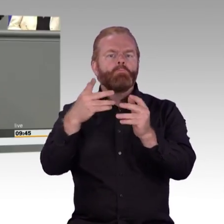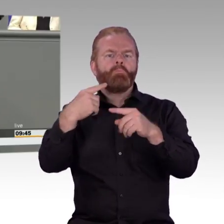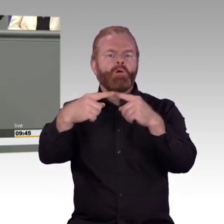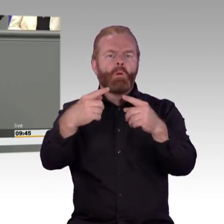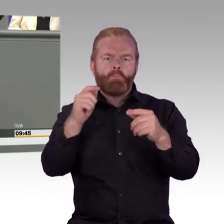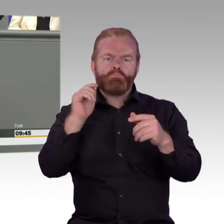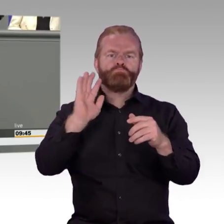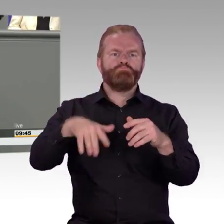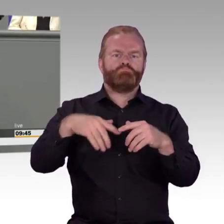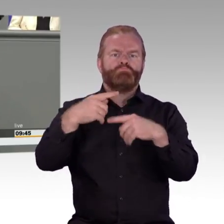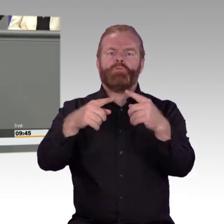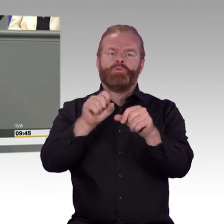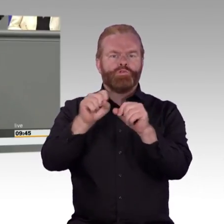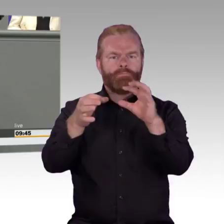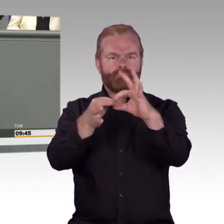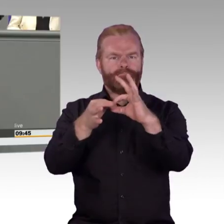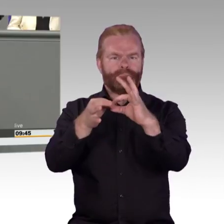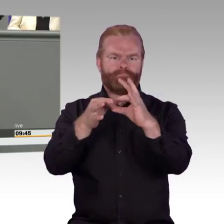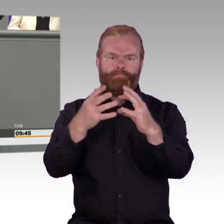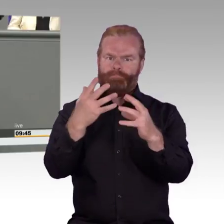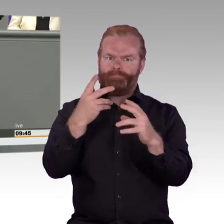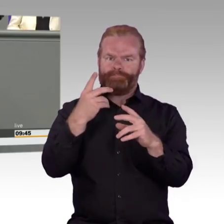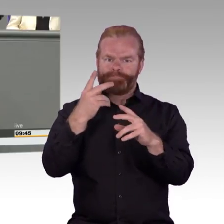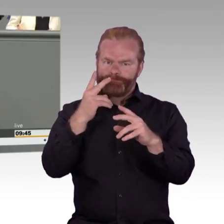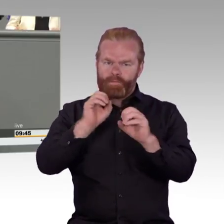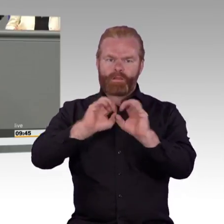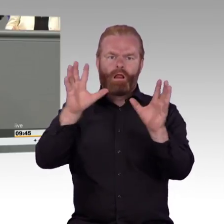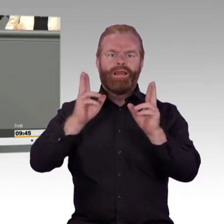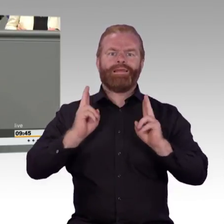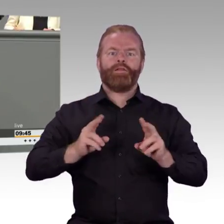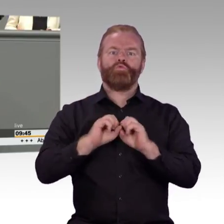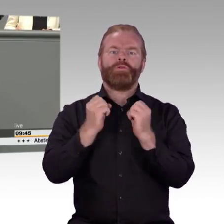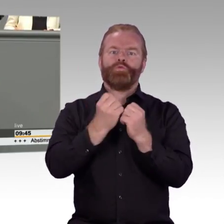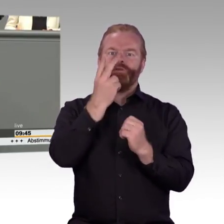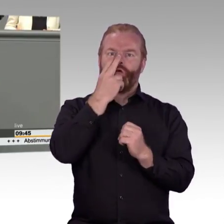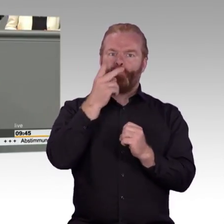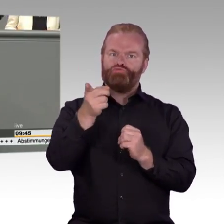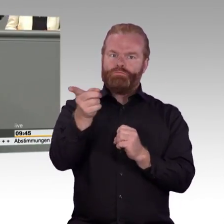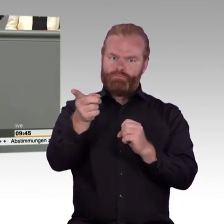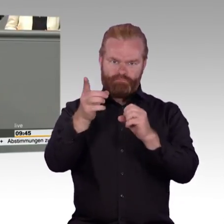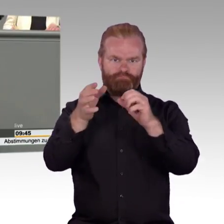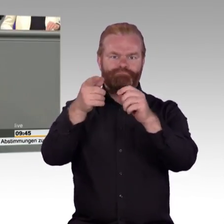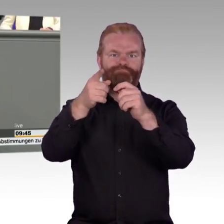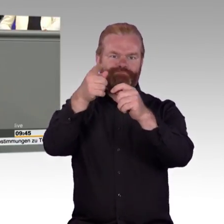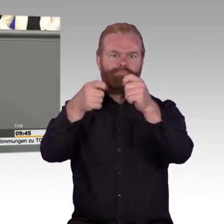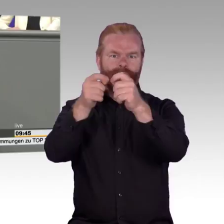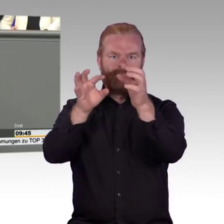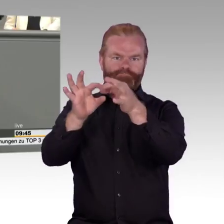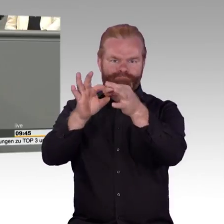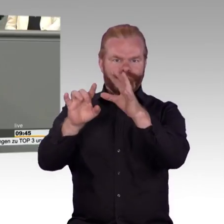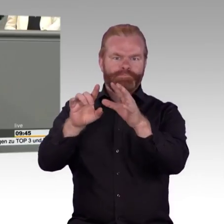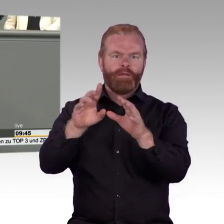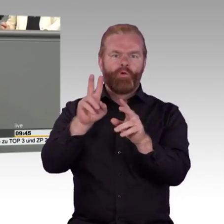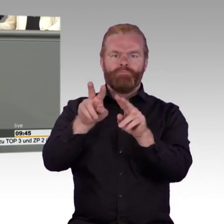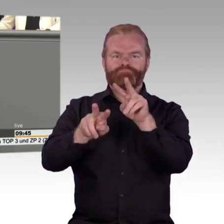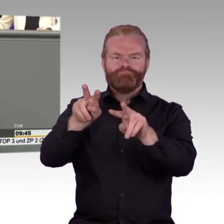abgeholt hat, tatsächlich das Risiko eingeht, insbesondere bei einer entsprechenden medialen Begleitung der klagenden Verbände, dann auch